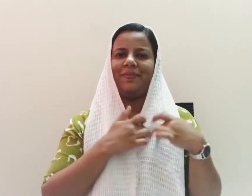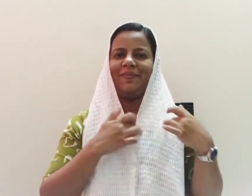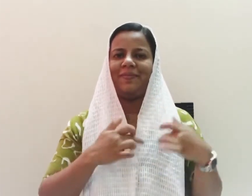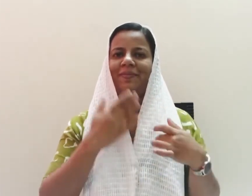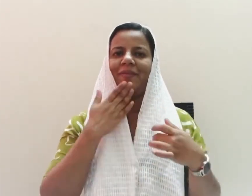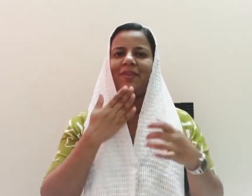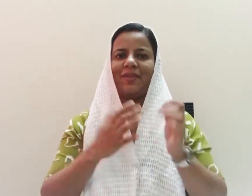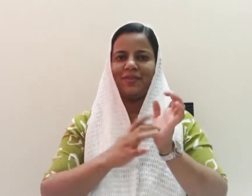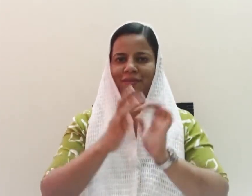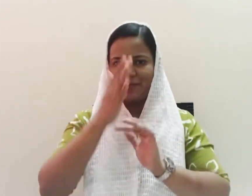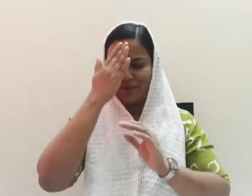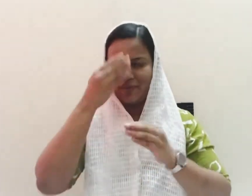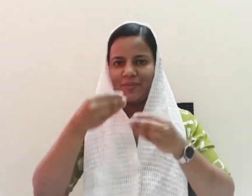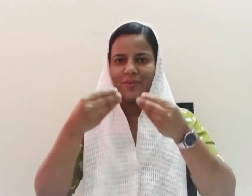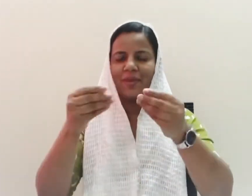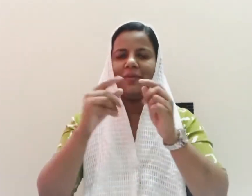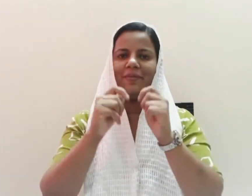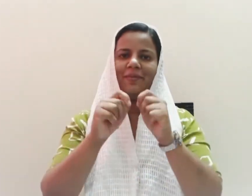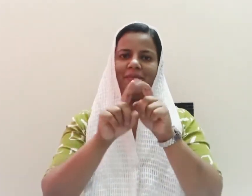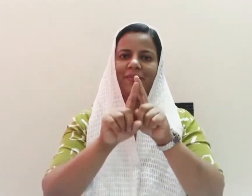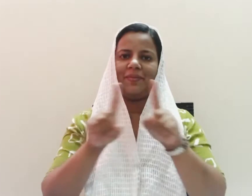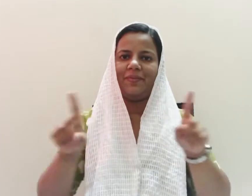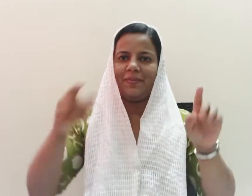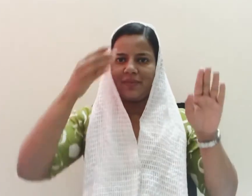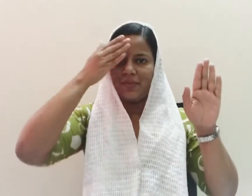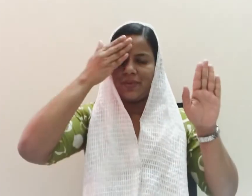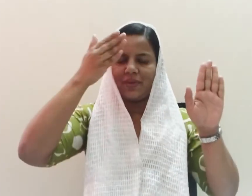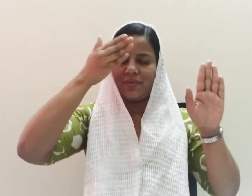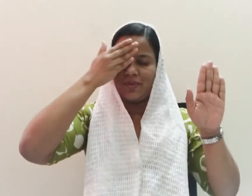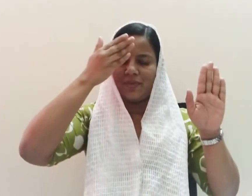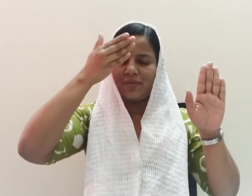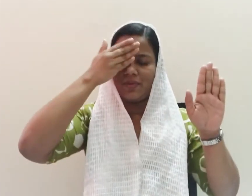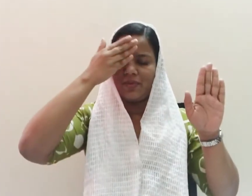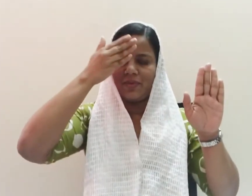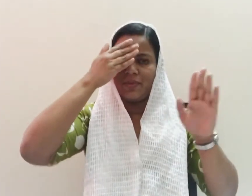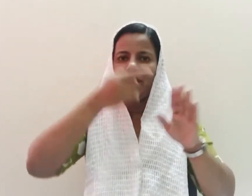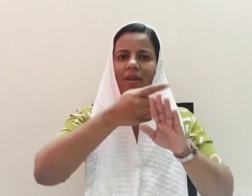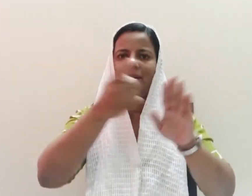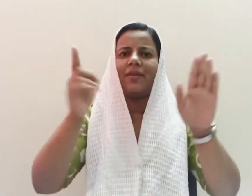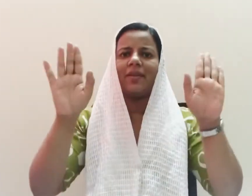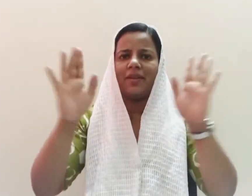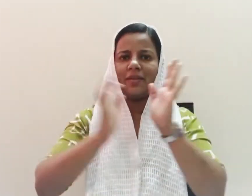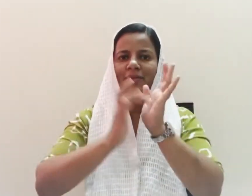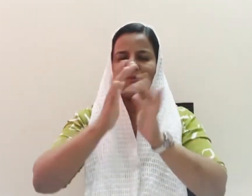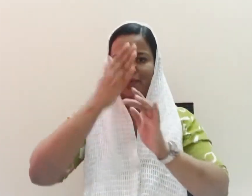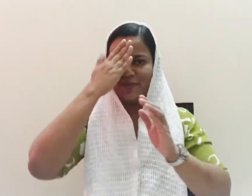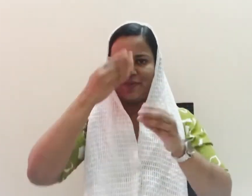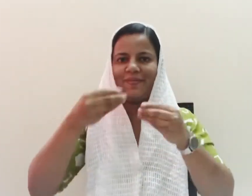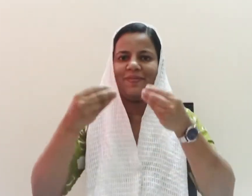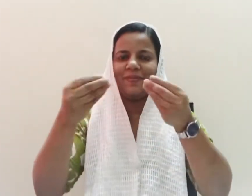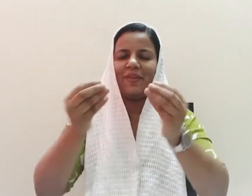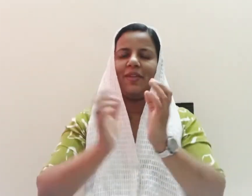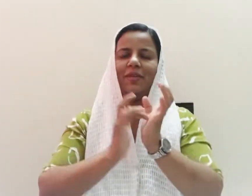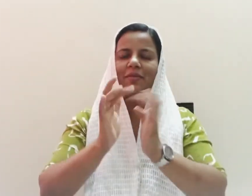നിറഞ്ഞ ഹൃദയത്തോടെ സ്തോത്രം ചെയ്യാം. ഹല്ലേലൂയ സ്തോത്രം, സ്തോത്രം, സ്തോത്രം, സ്തോത്രം. കരങ്ങളൊക്കെ ഉയർത്തി കർത്താവിനെ സ്തോത്രം പറഞ്ഞാട്ടെ.